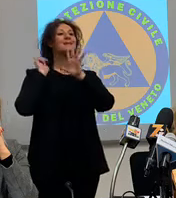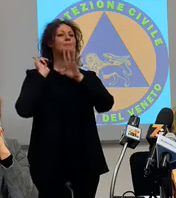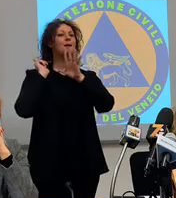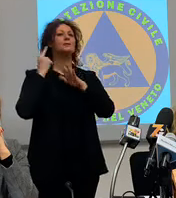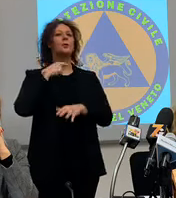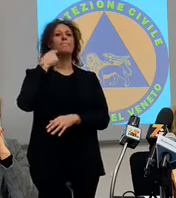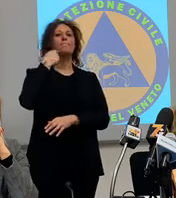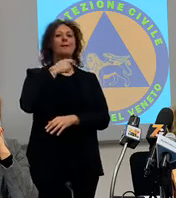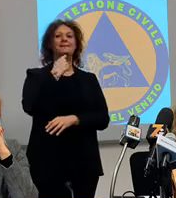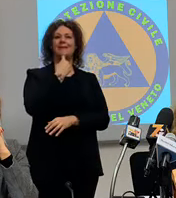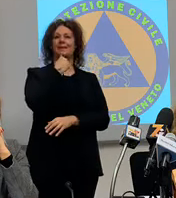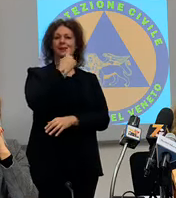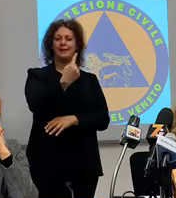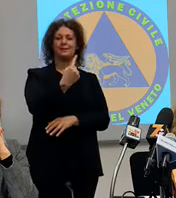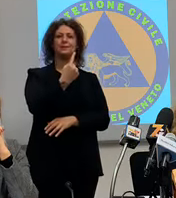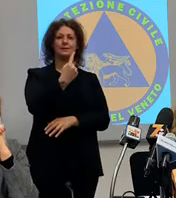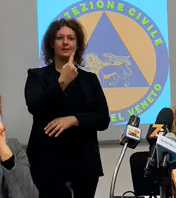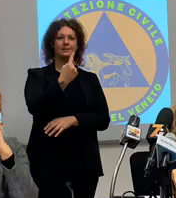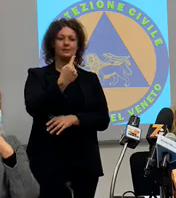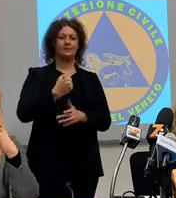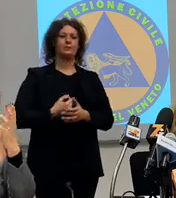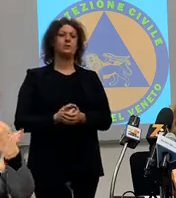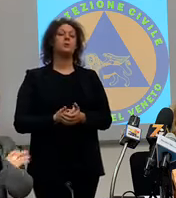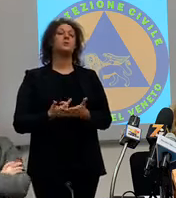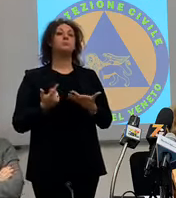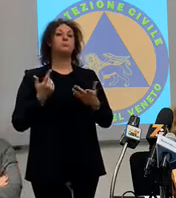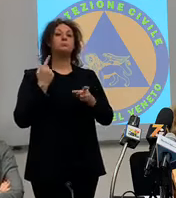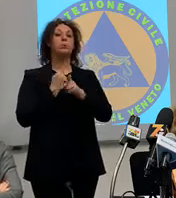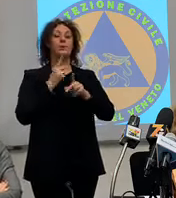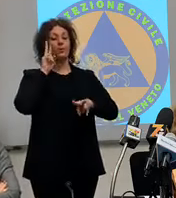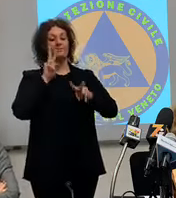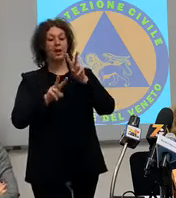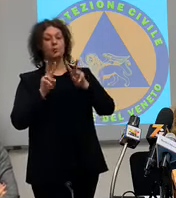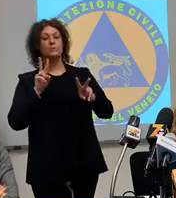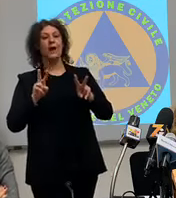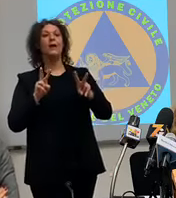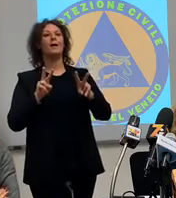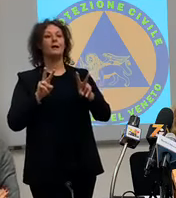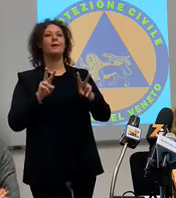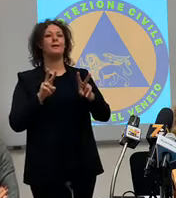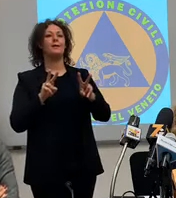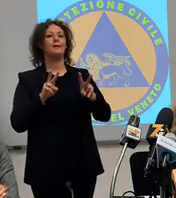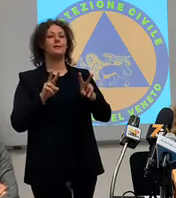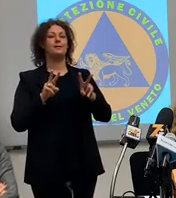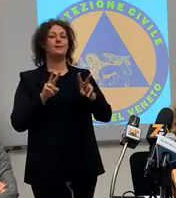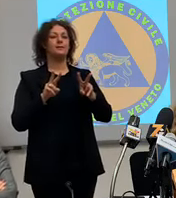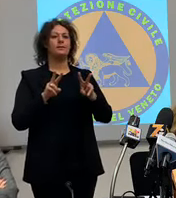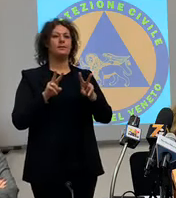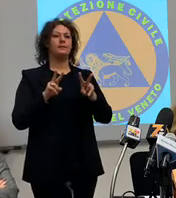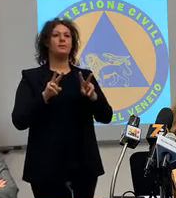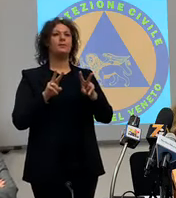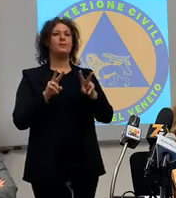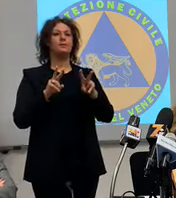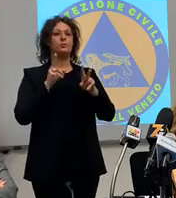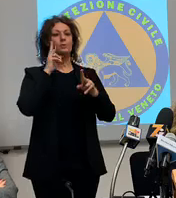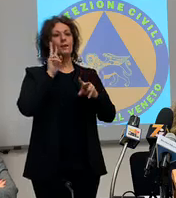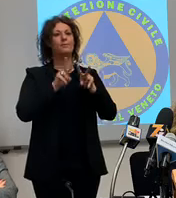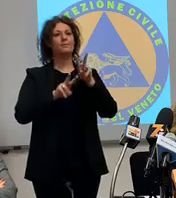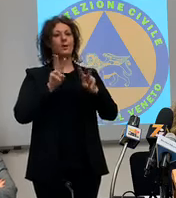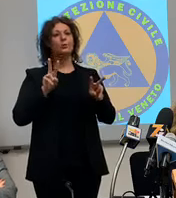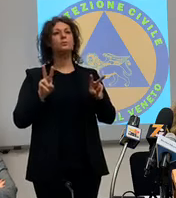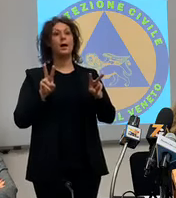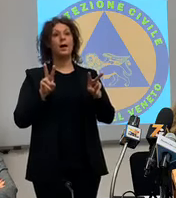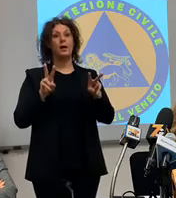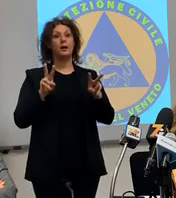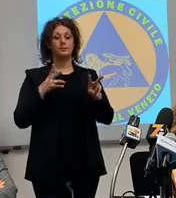avremmo cercato di valutare un po' se c'erano degli indicatori importanti Diciamo che ci portavano anche a supportare poi le